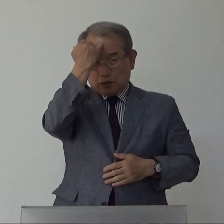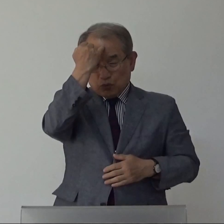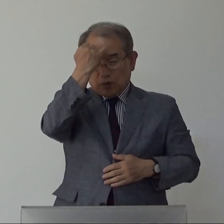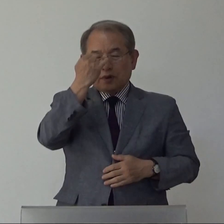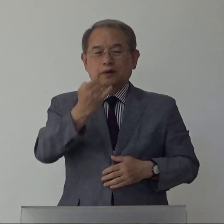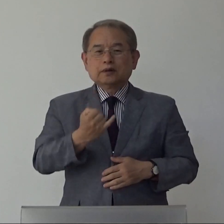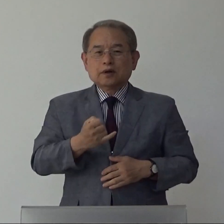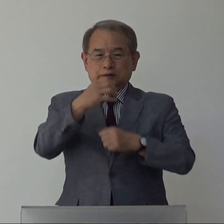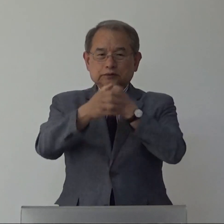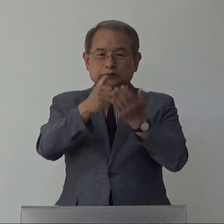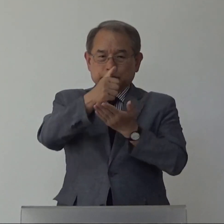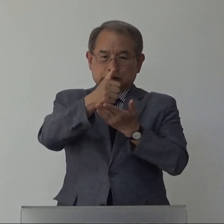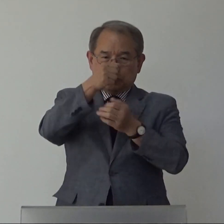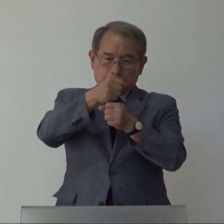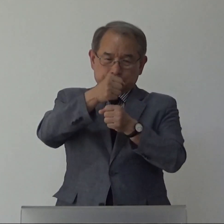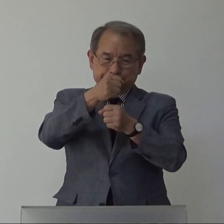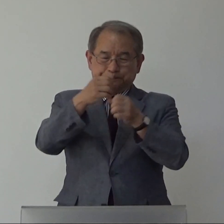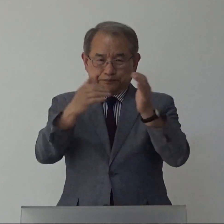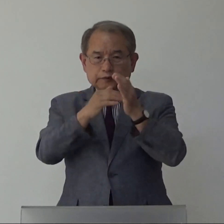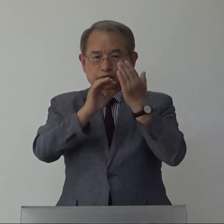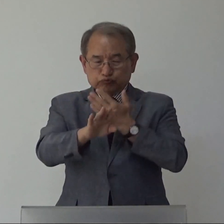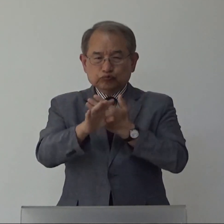세우시고 예수님께서 교회를 세우셨습니다.